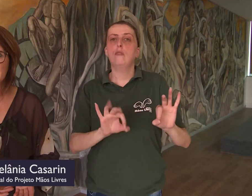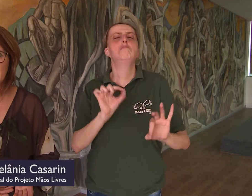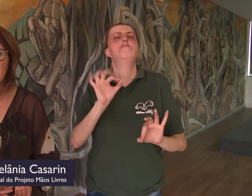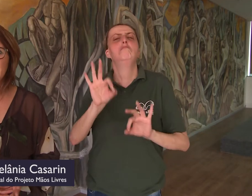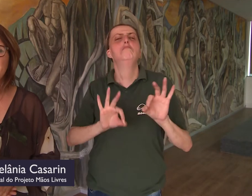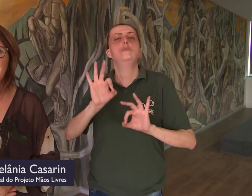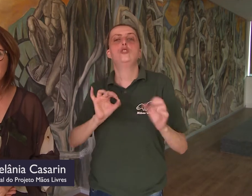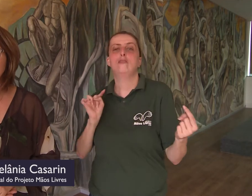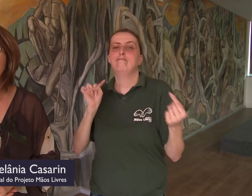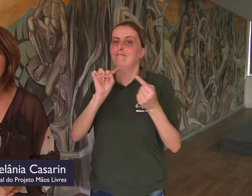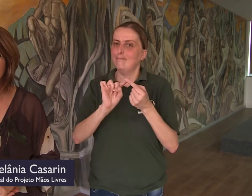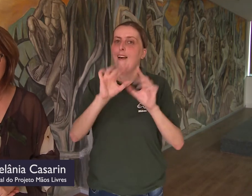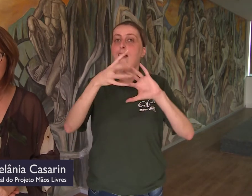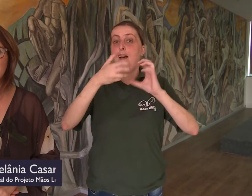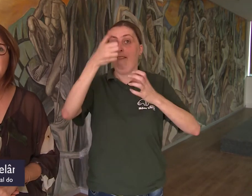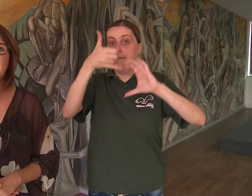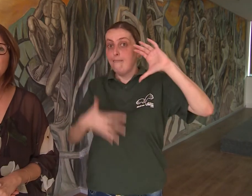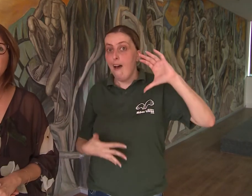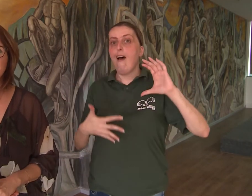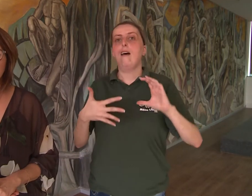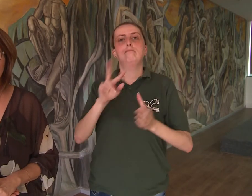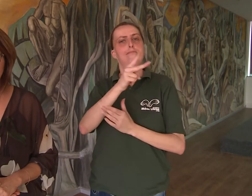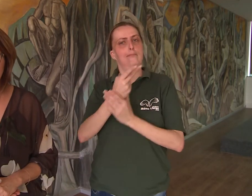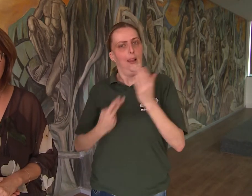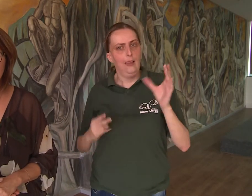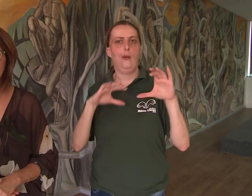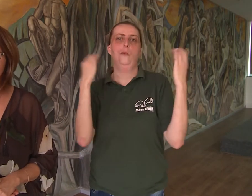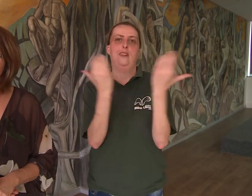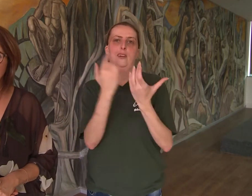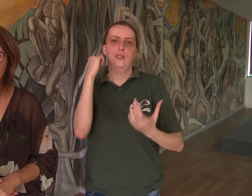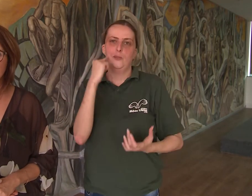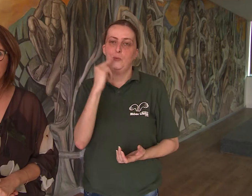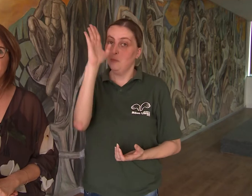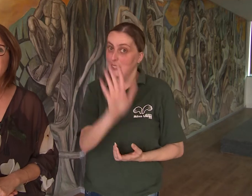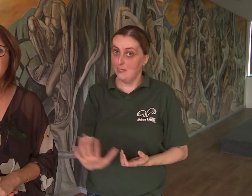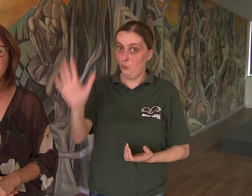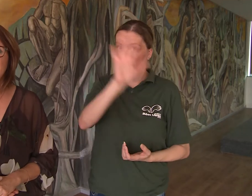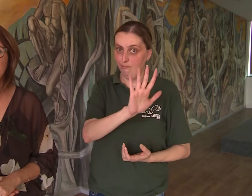promover artefatos bilíngues às comunidades surdas brasileiras.